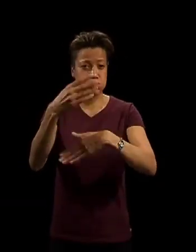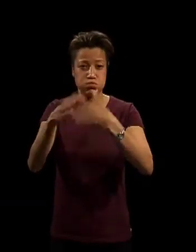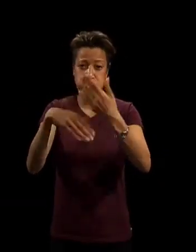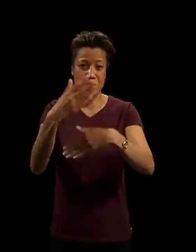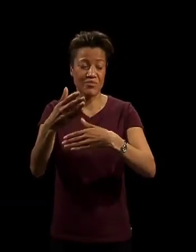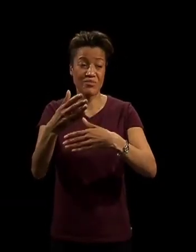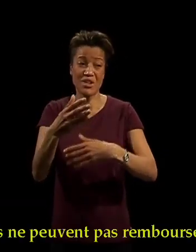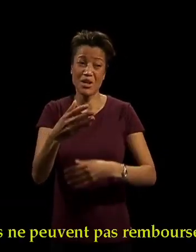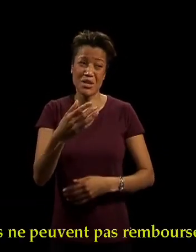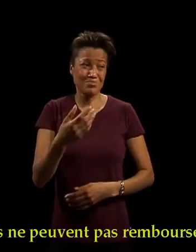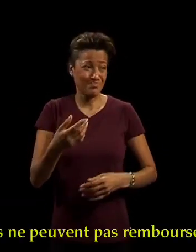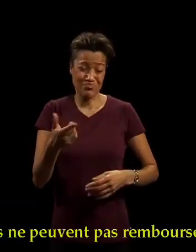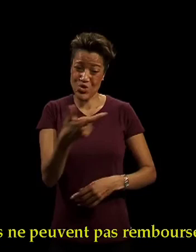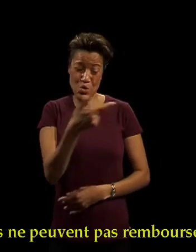Mais ils ne peuvent pas rembourser.